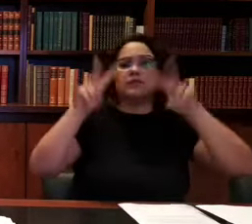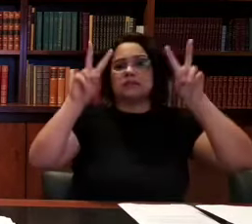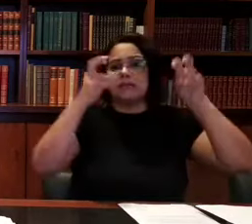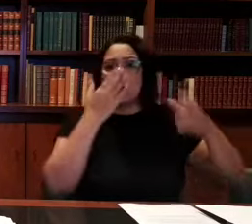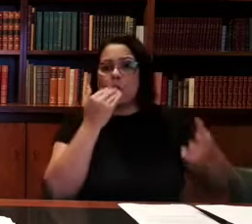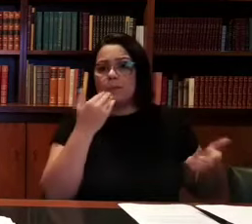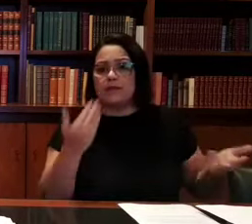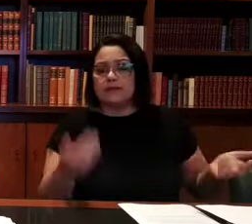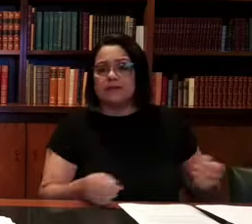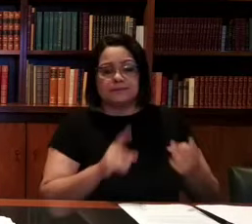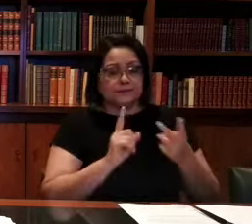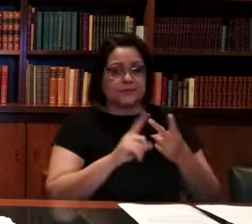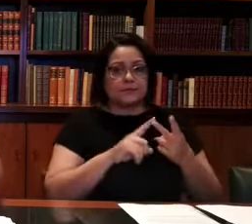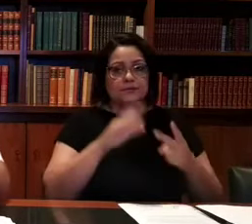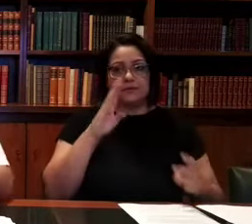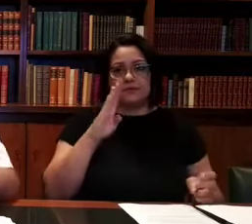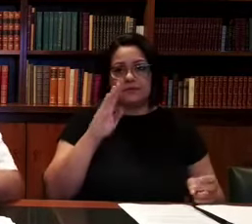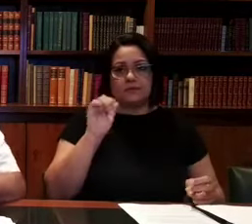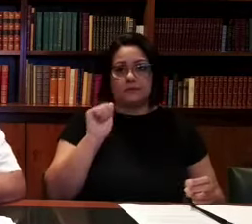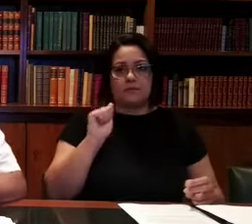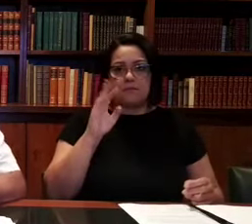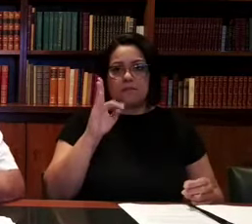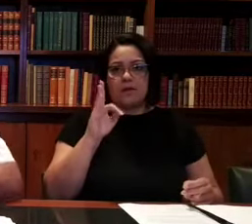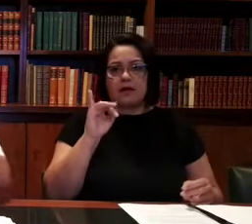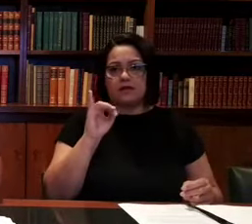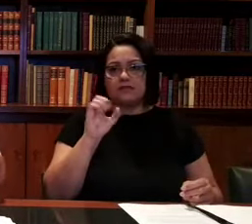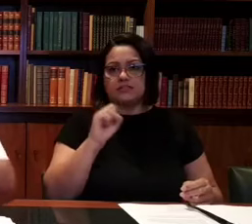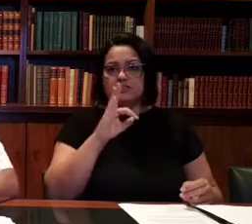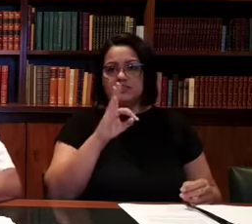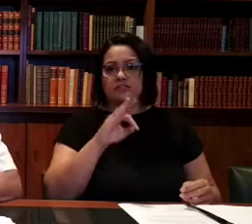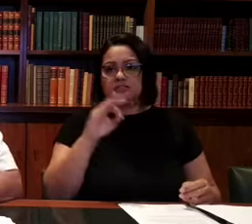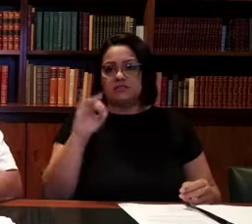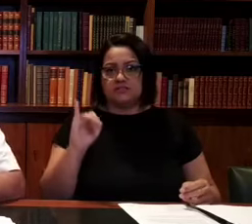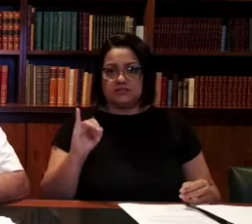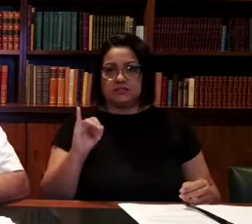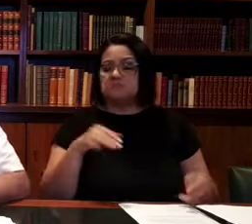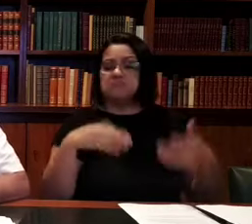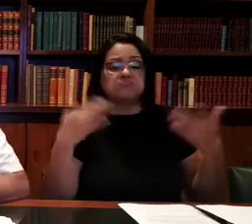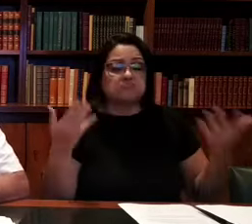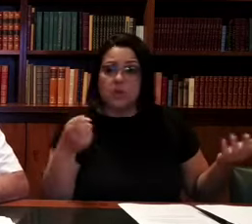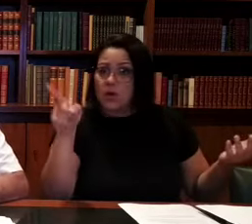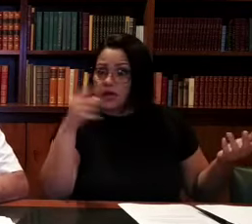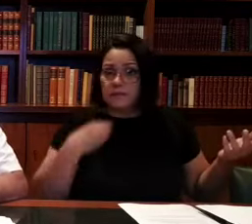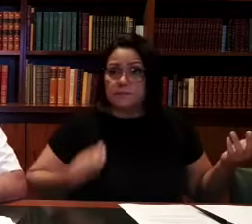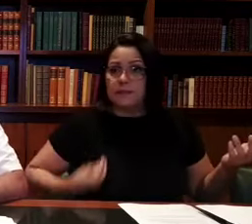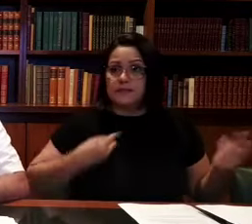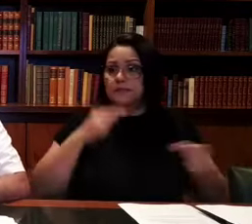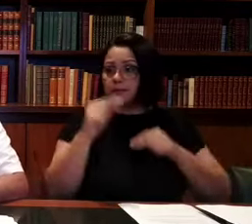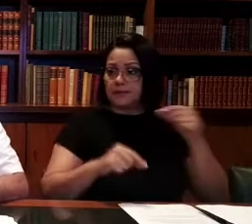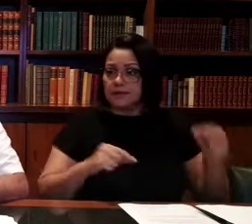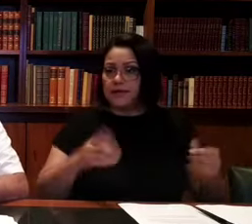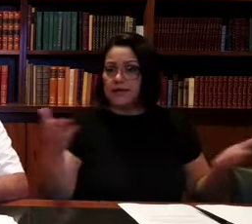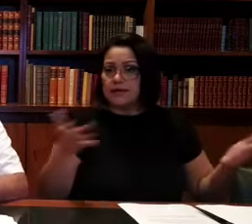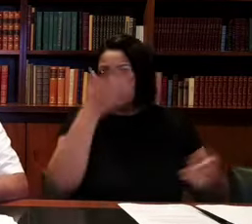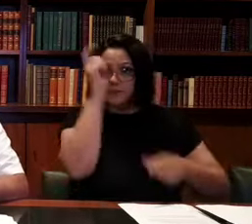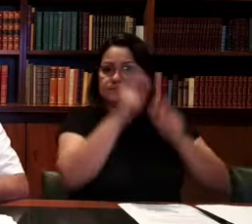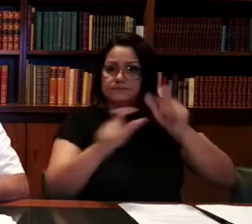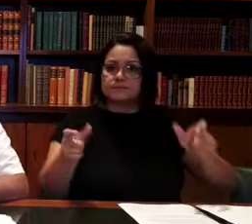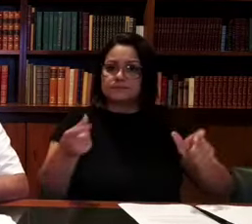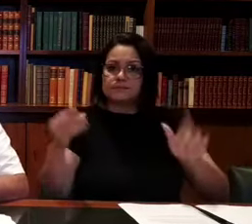outras pessoas sobre battisti mandei ver mas ele dá uma olhada aqui e o que aconteceu qual foi a participação dele vou passar a volta